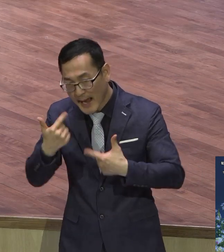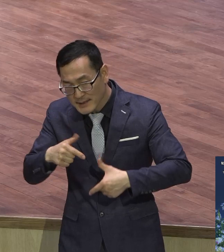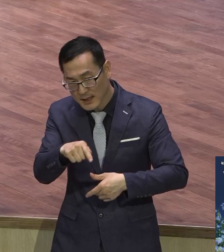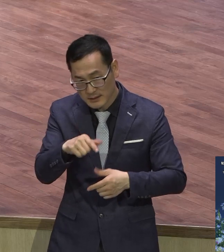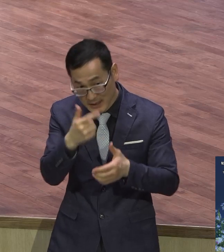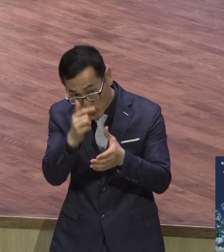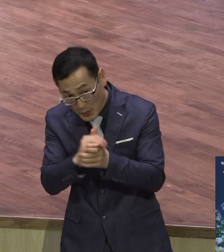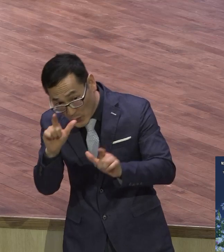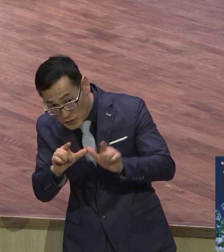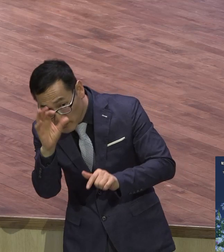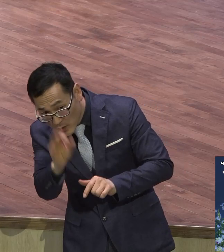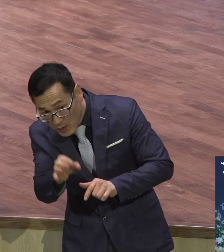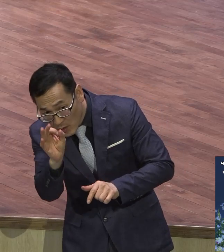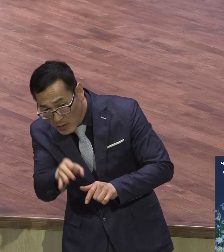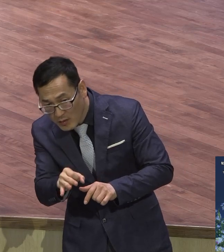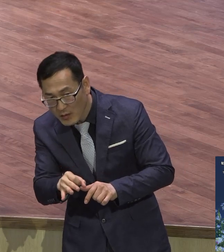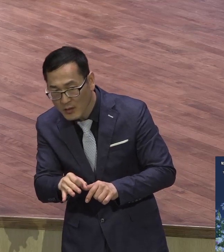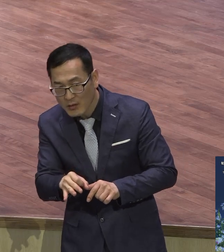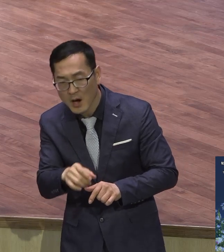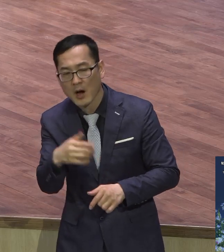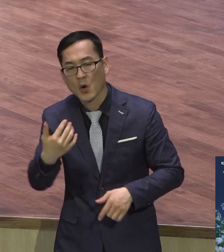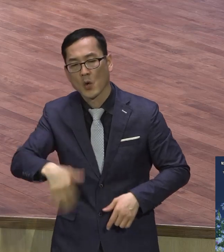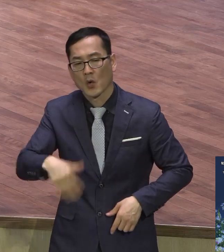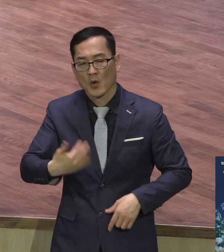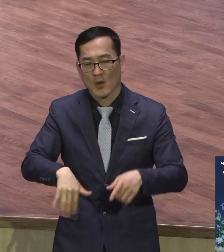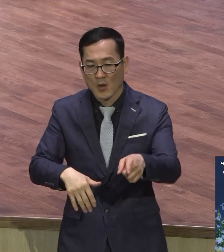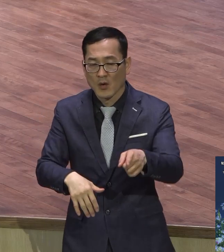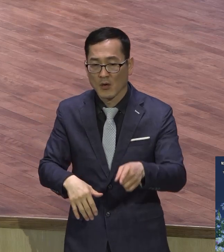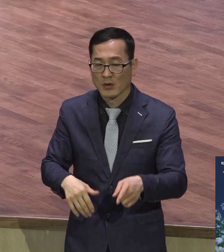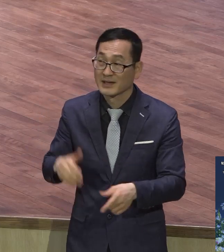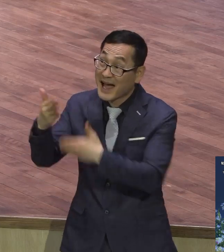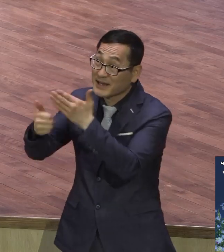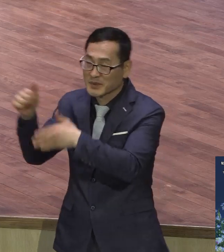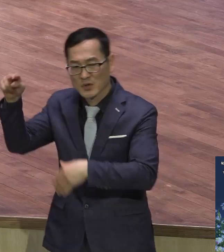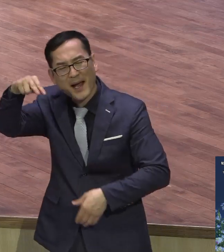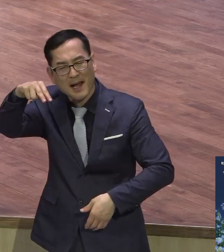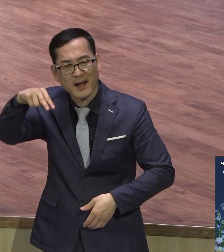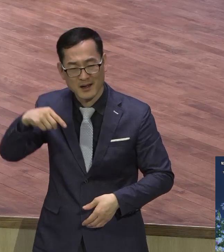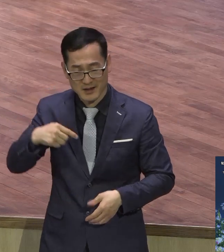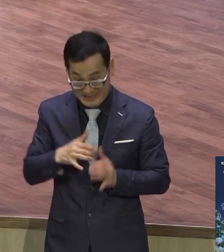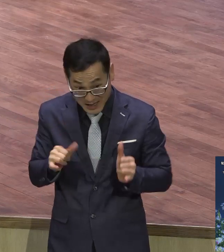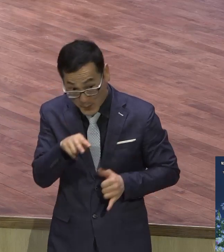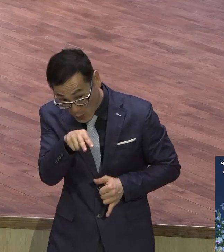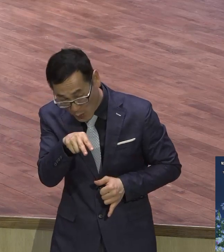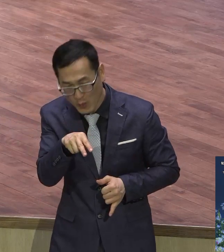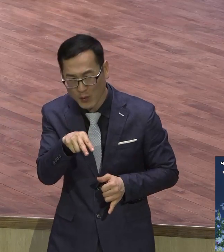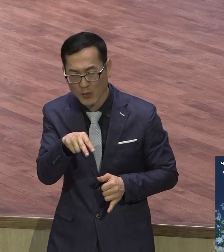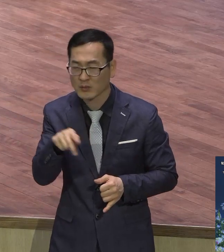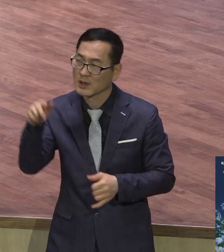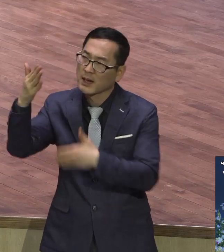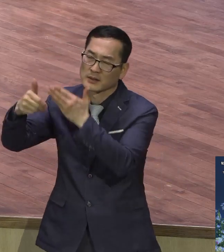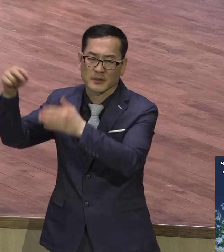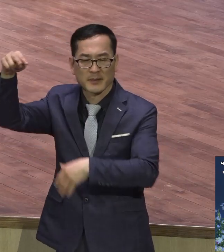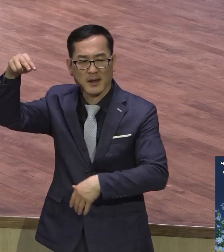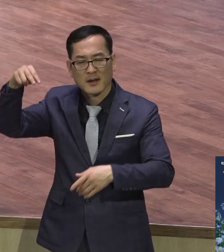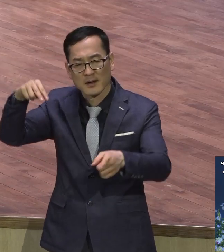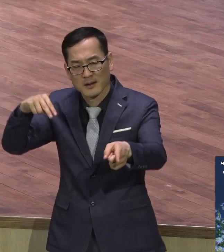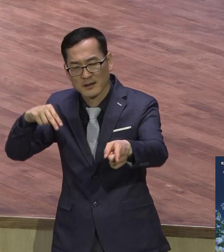책임져버려. 아멘 하단 말지 마시고 기도 그러니까 사단은 기도 못하게 다른 건